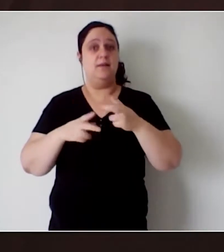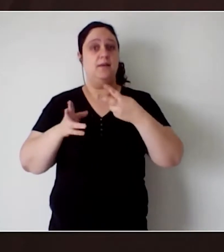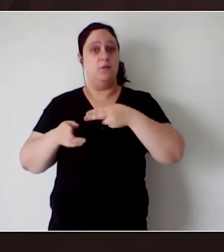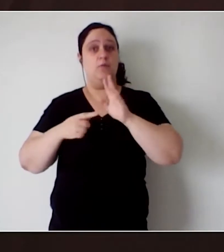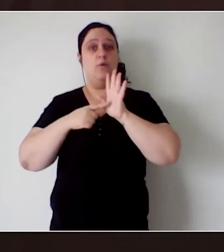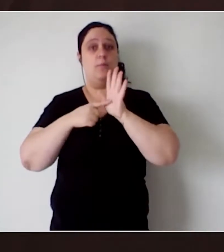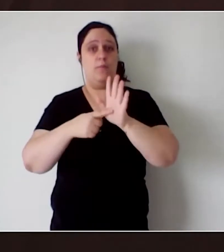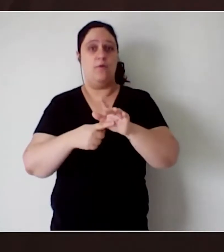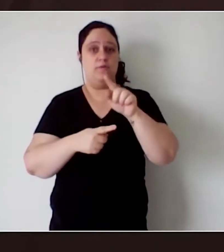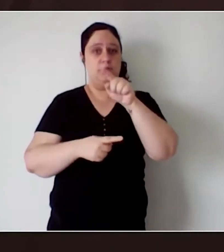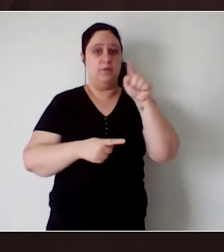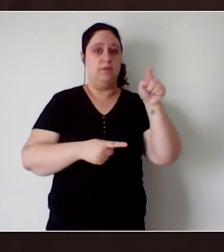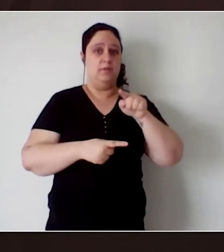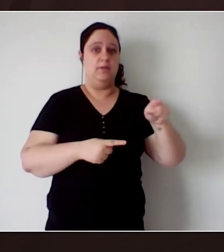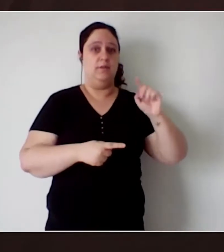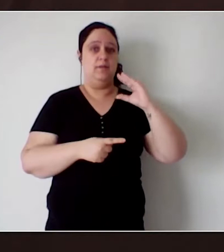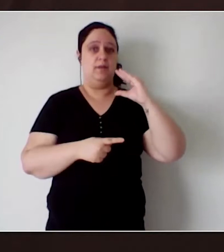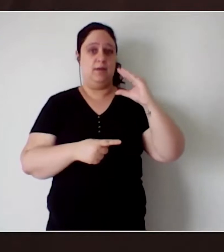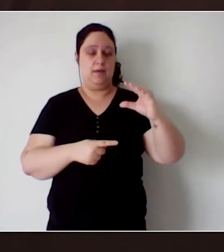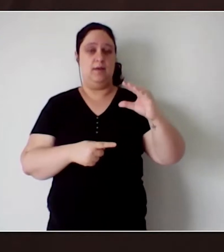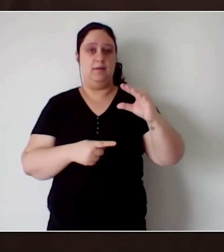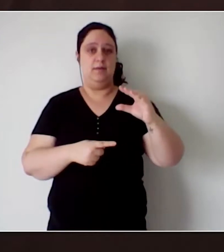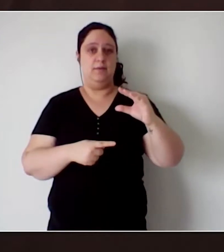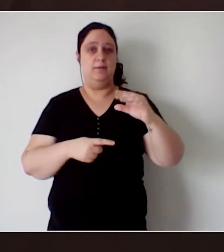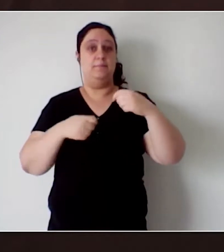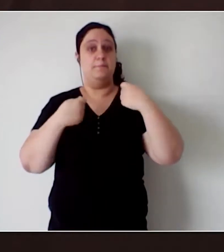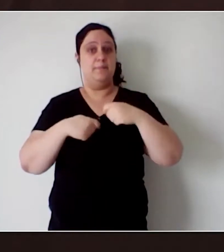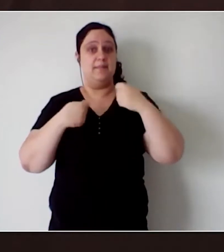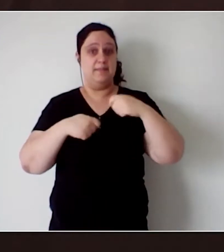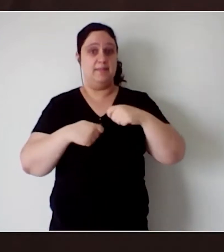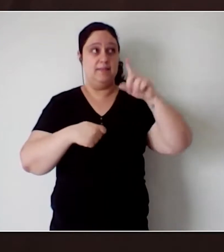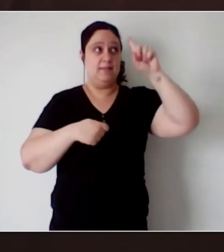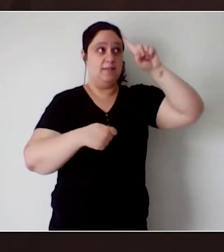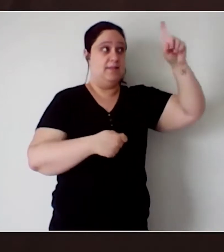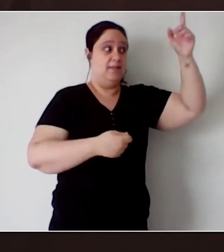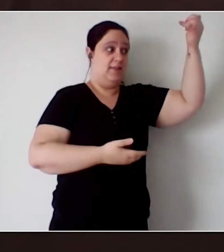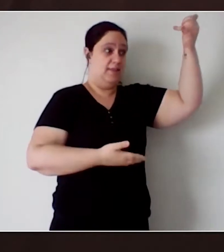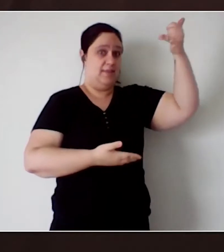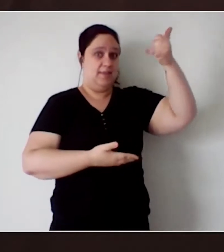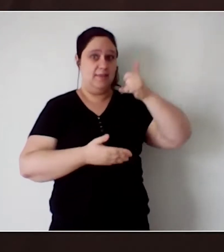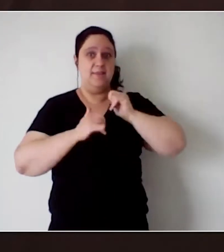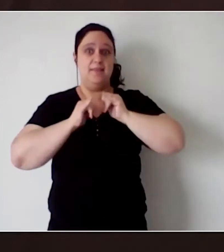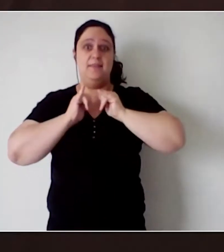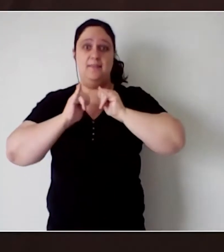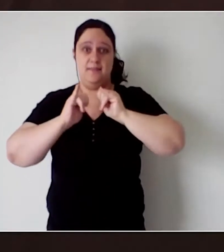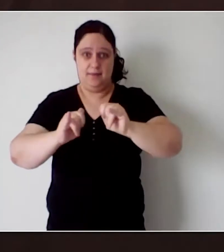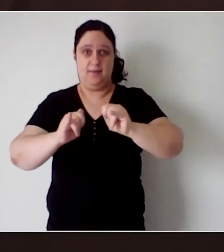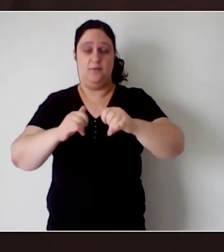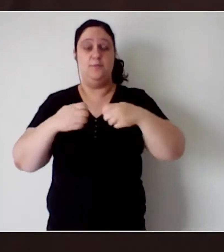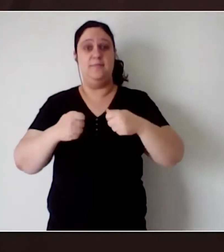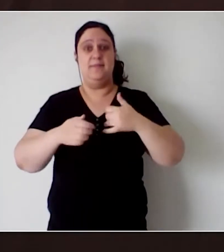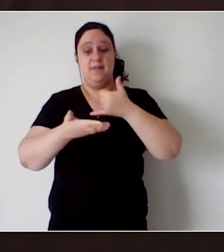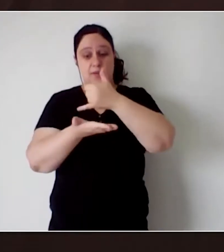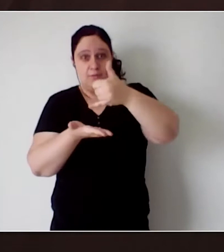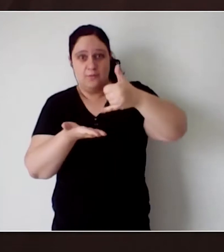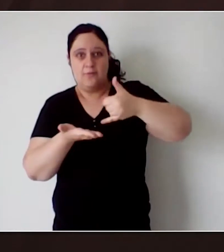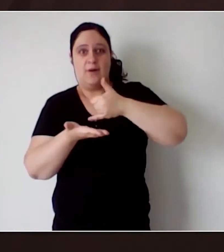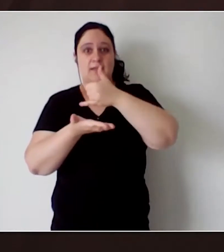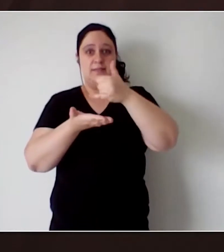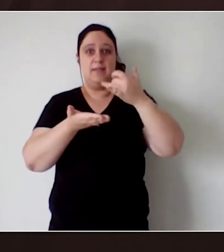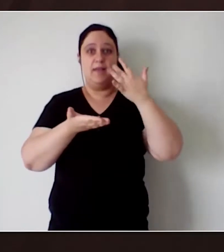palavra que vem de Deus. Precisa do azeite dourado. E de onde vinha o azeite dourado?